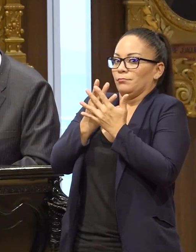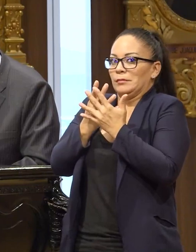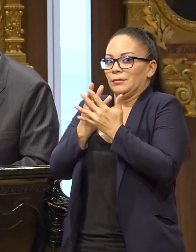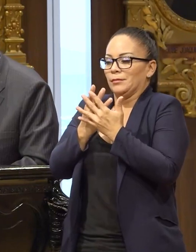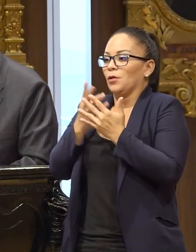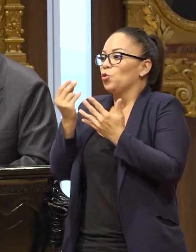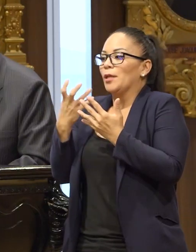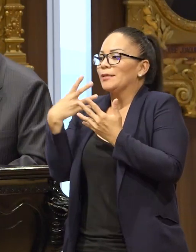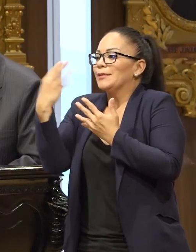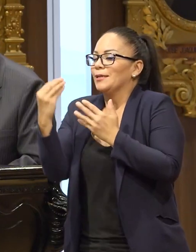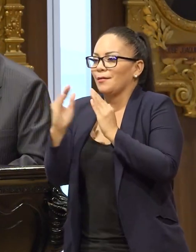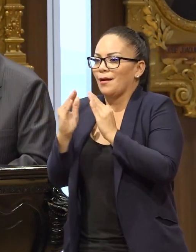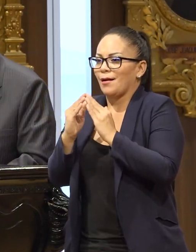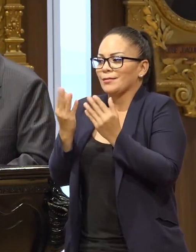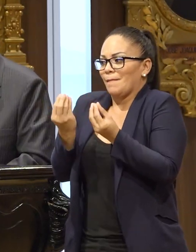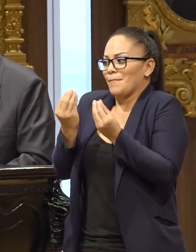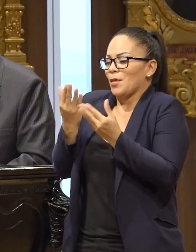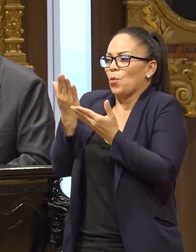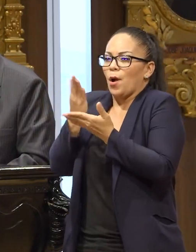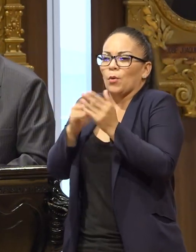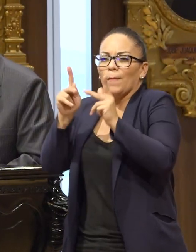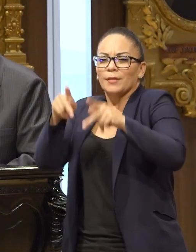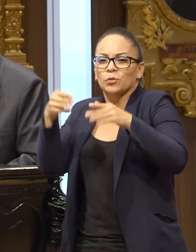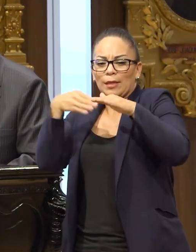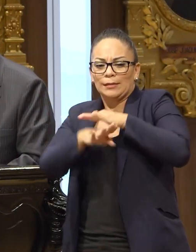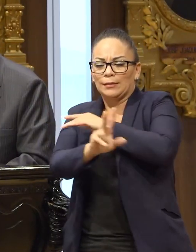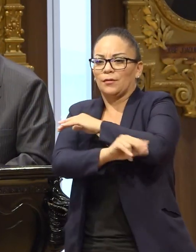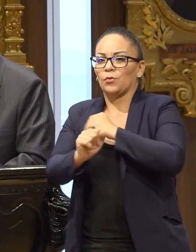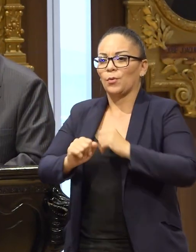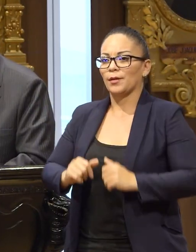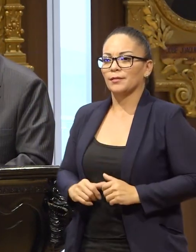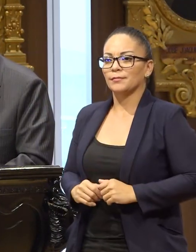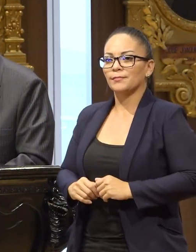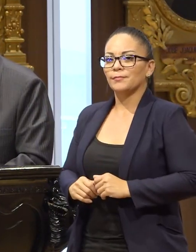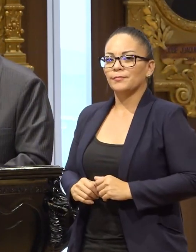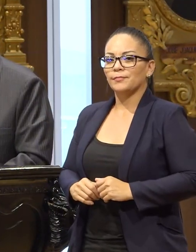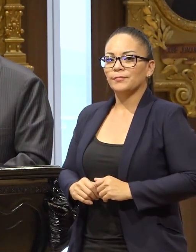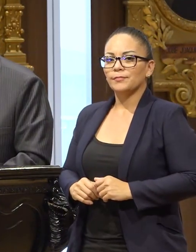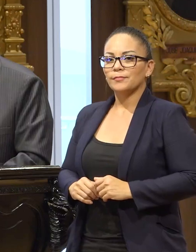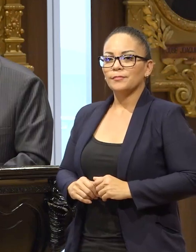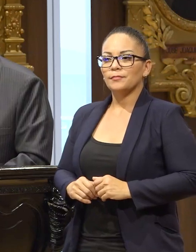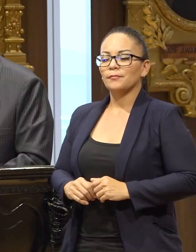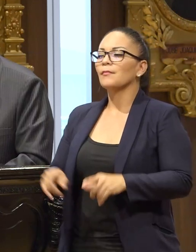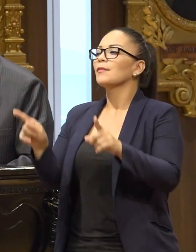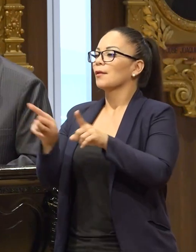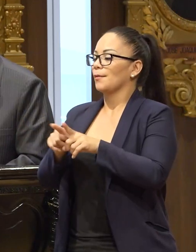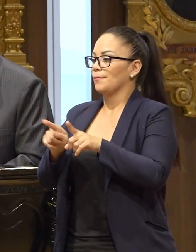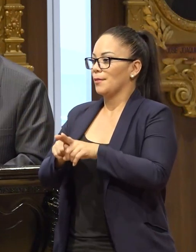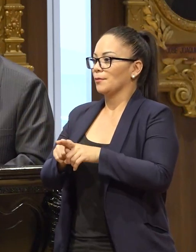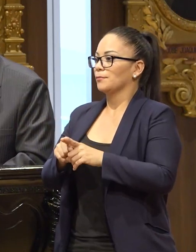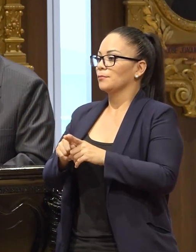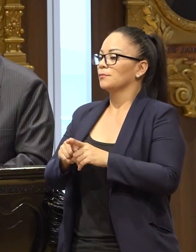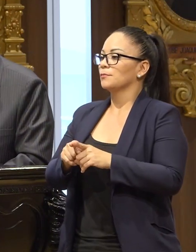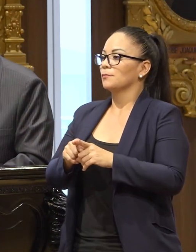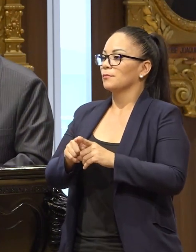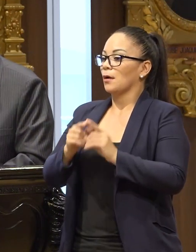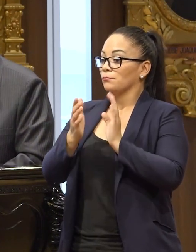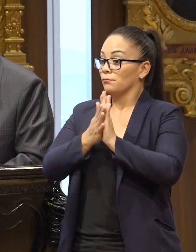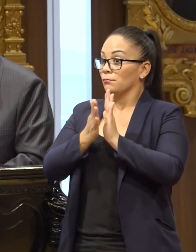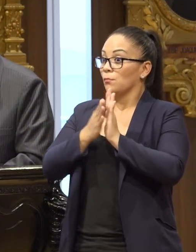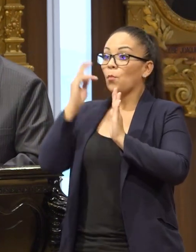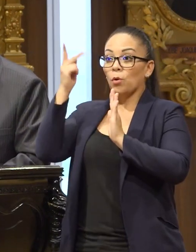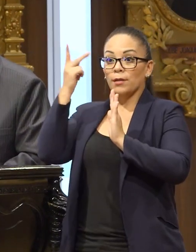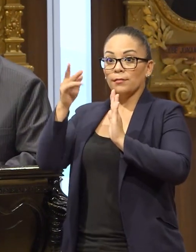que algún delincuente pueda entrar y robar. Por otro lado, una política criminal bien